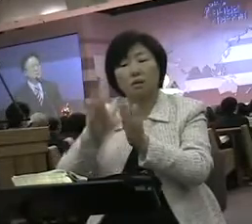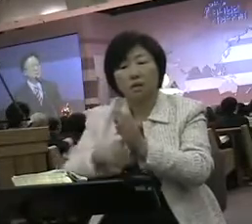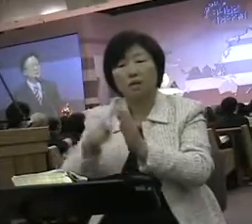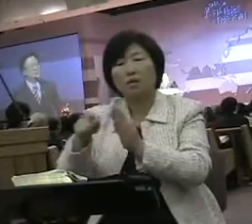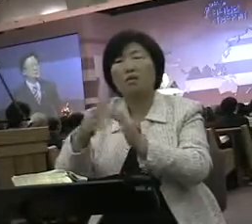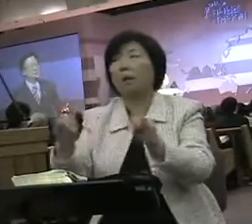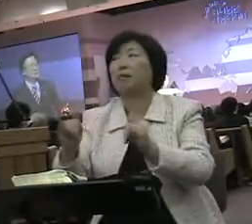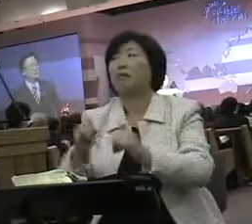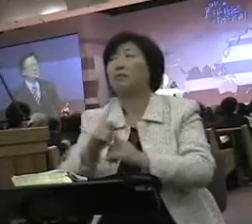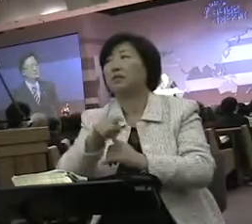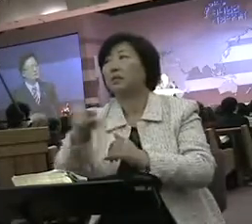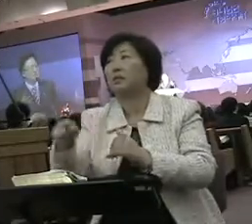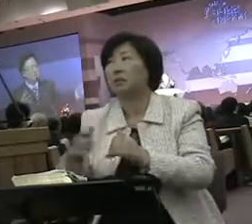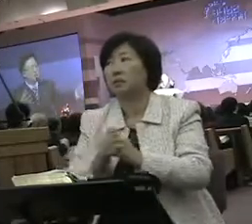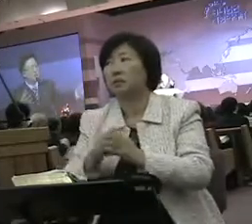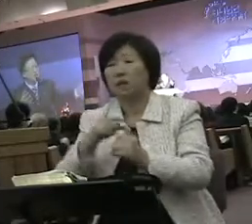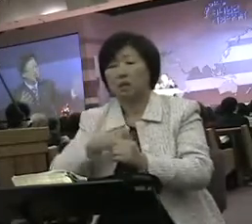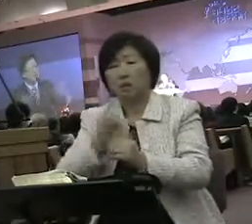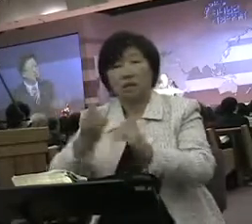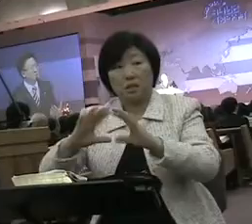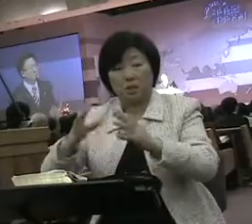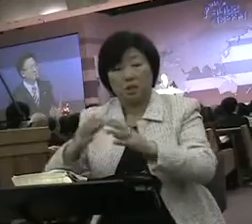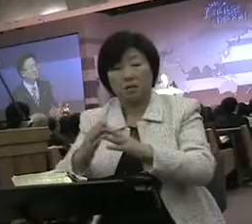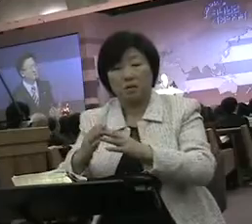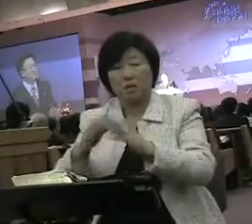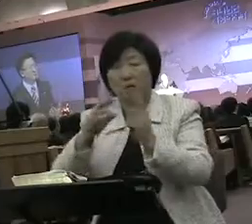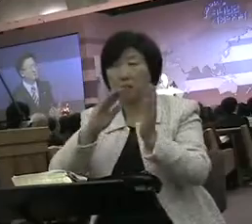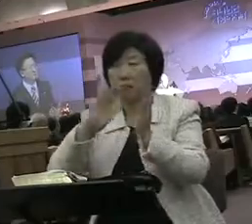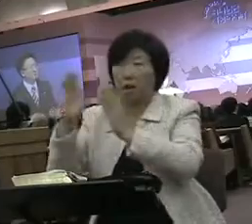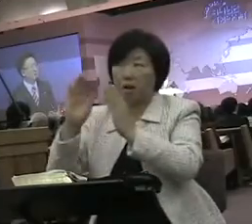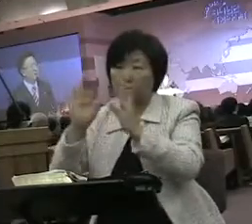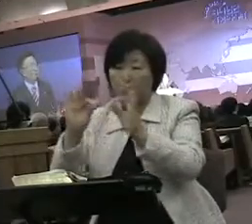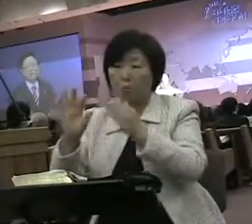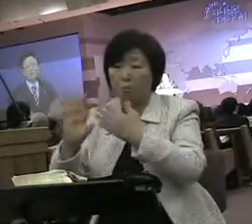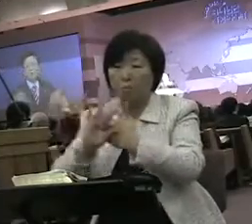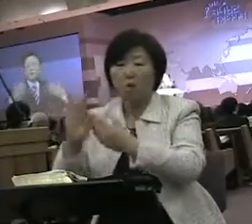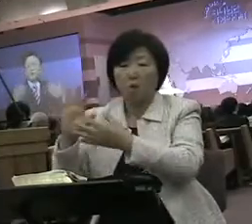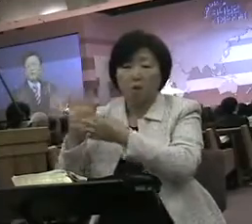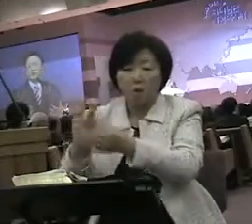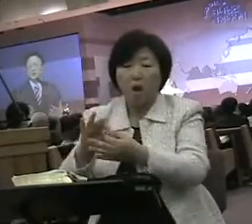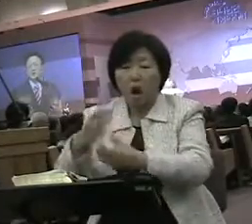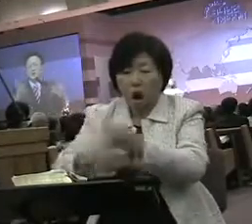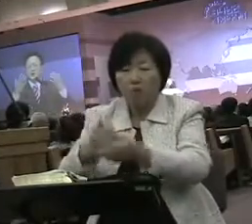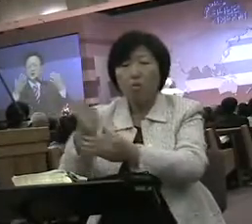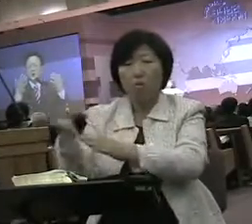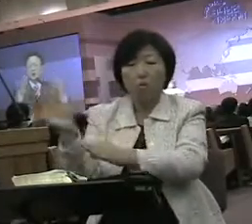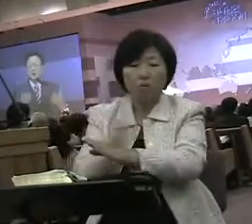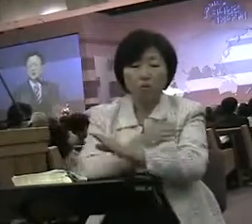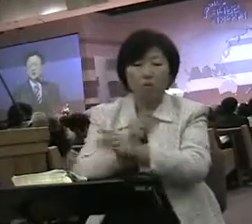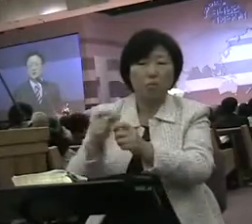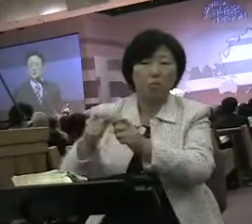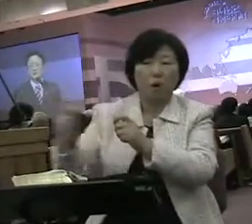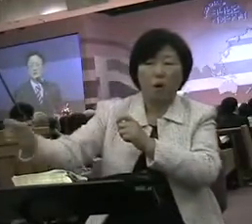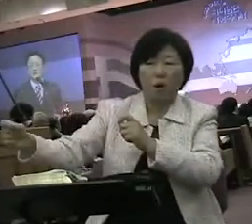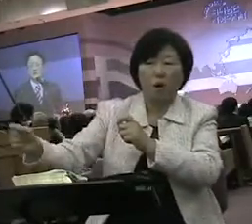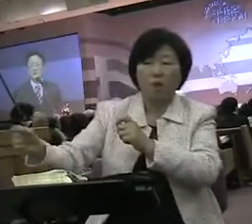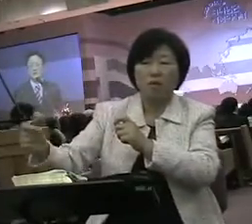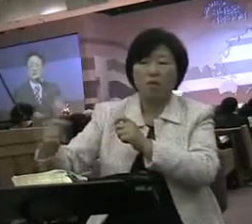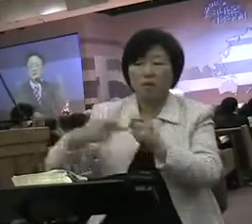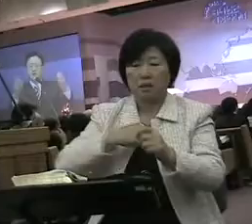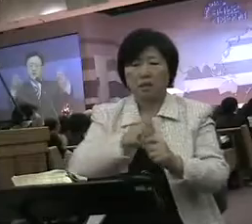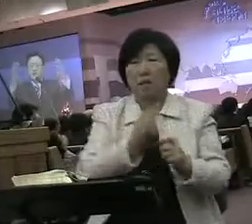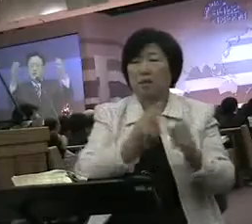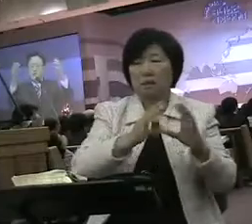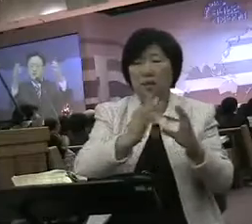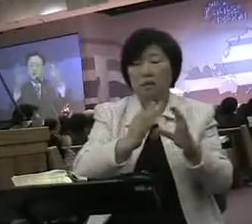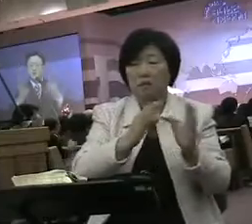그 사람들이 자기 세대들을 바라보면서, 하나님으로부터 멀어져가는 자기의 세대들을 바라보면서